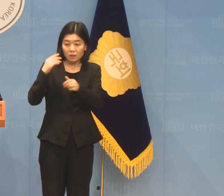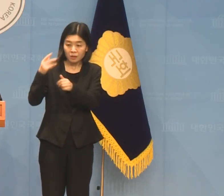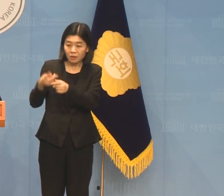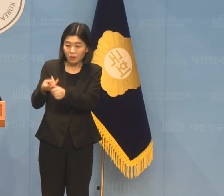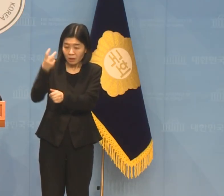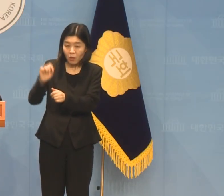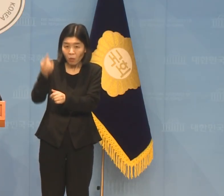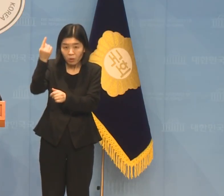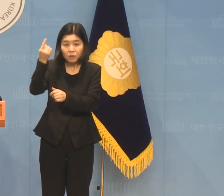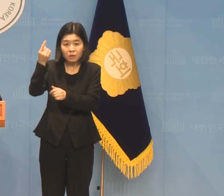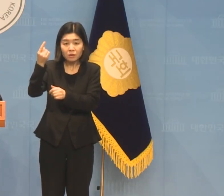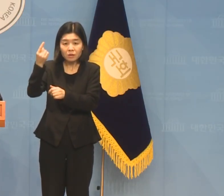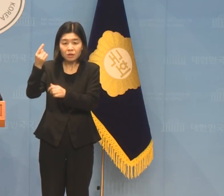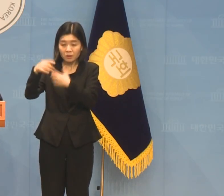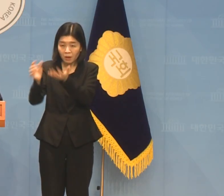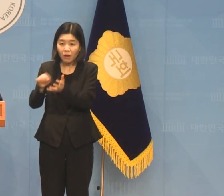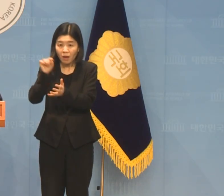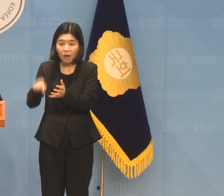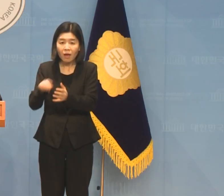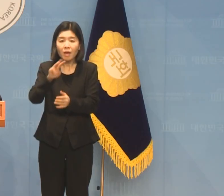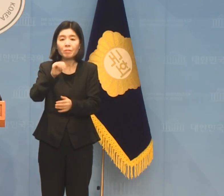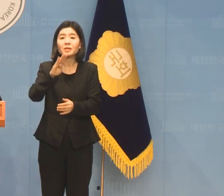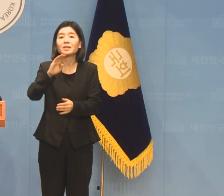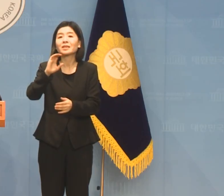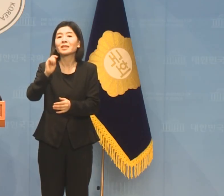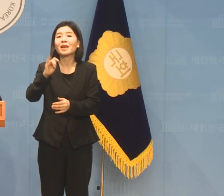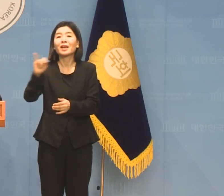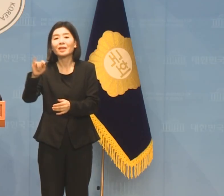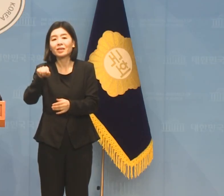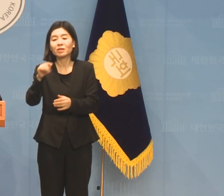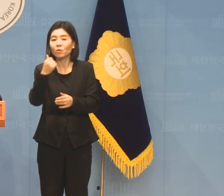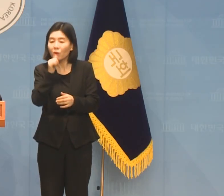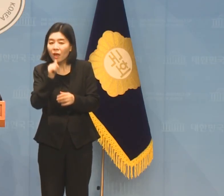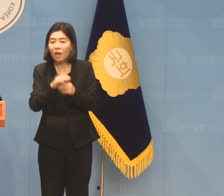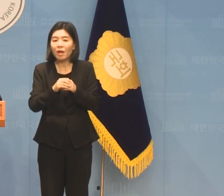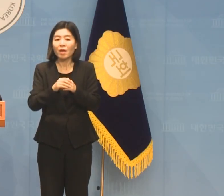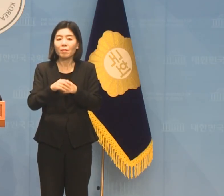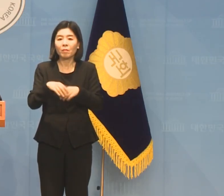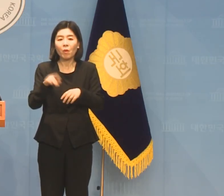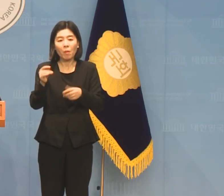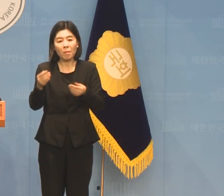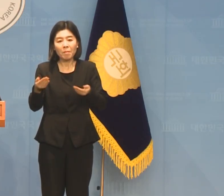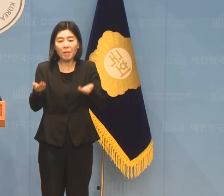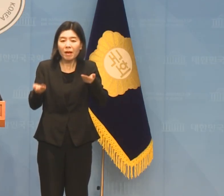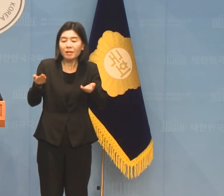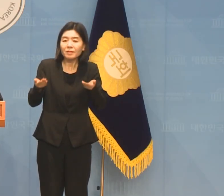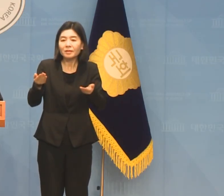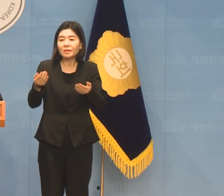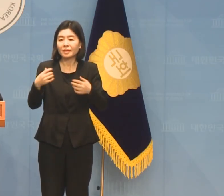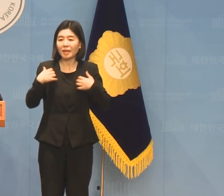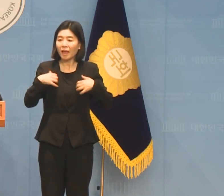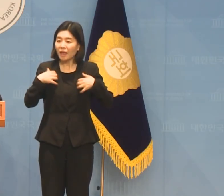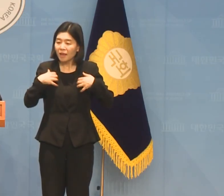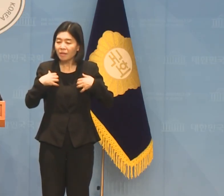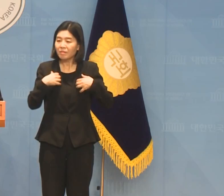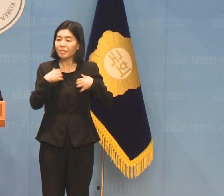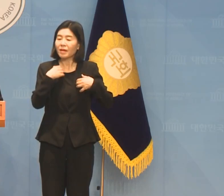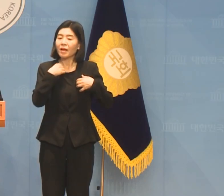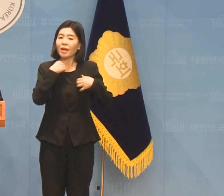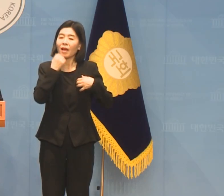정당이 MBTI 속에 밸런스 게임 등을 진행하며 시시덕거리는 모습은 불쾌하고